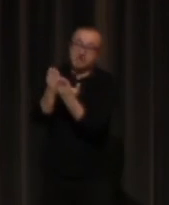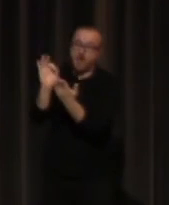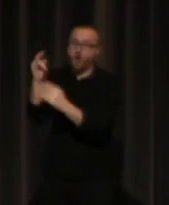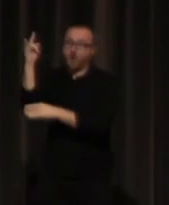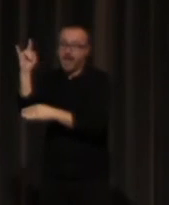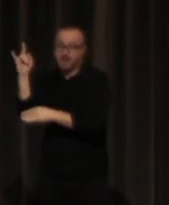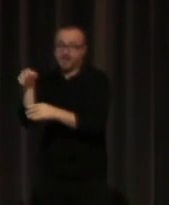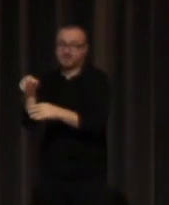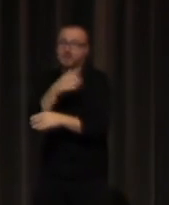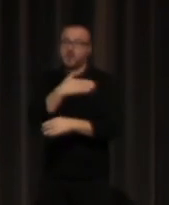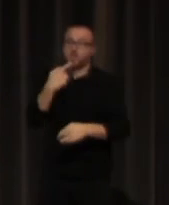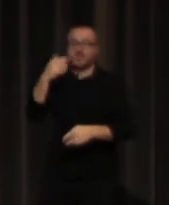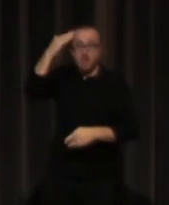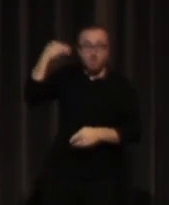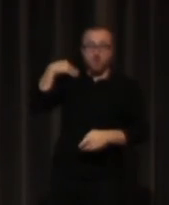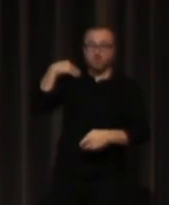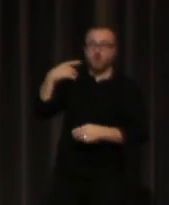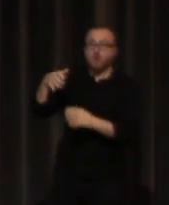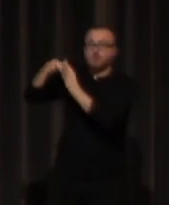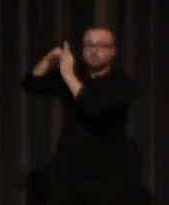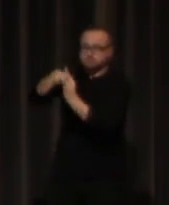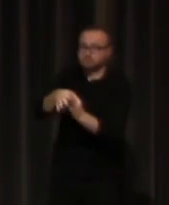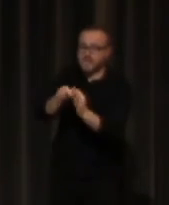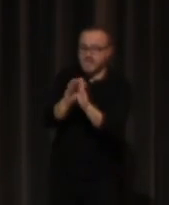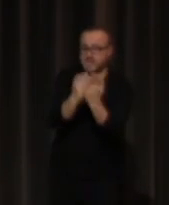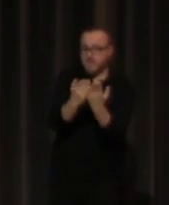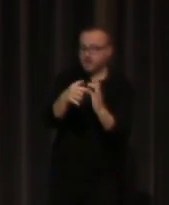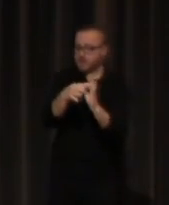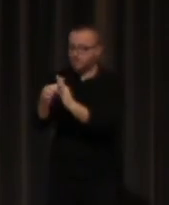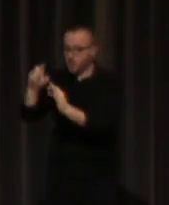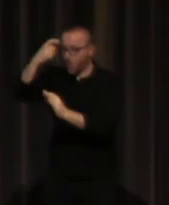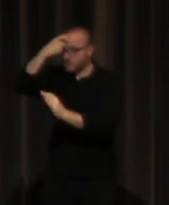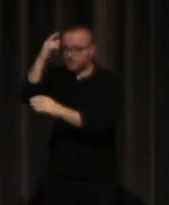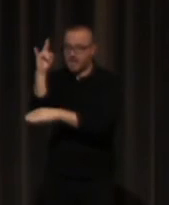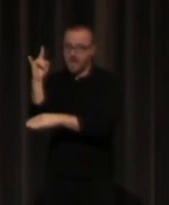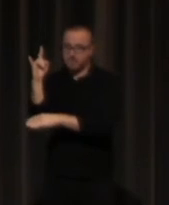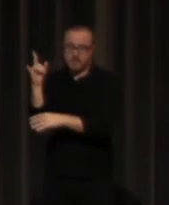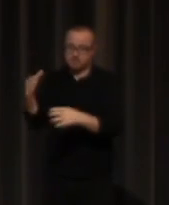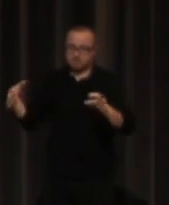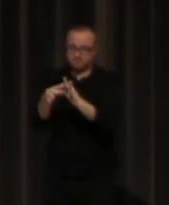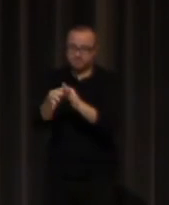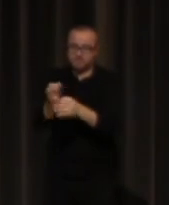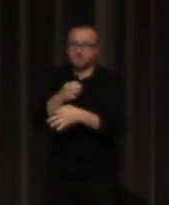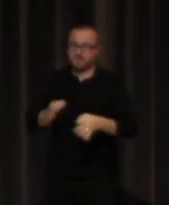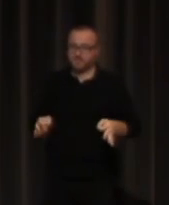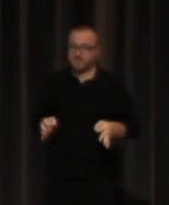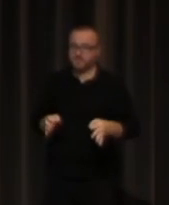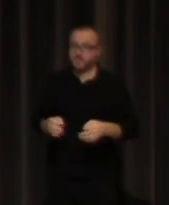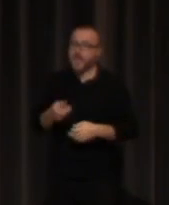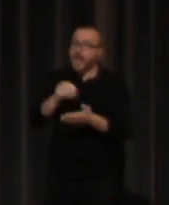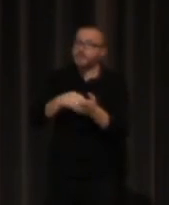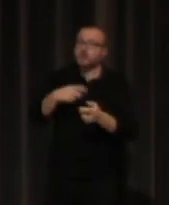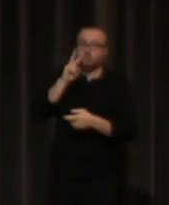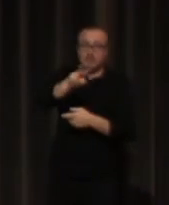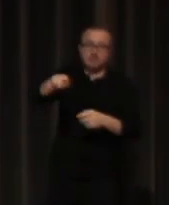estretament relacionat amb els llibres, a partir d'aquesta paraula eslava Bukov, veiem com